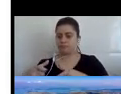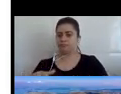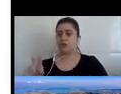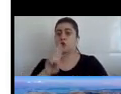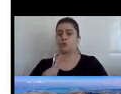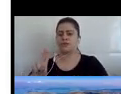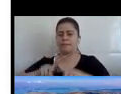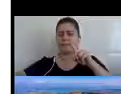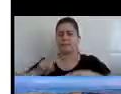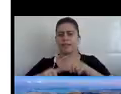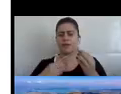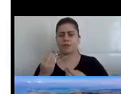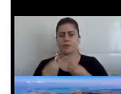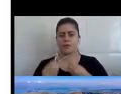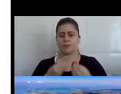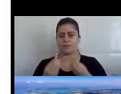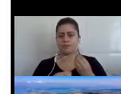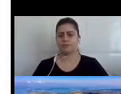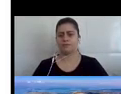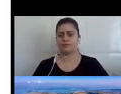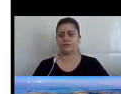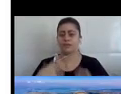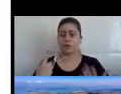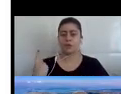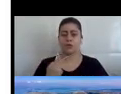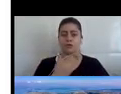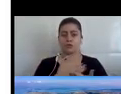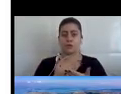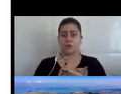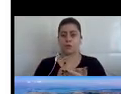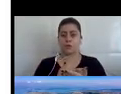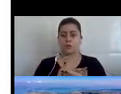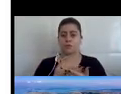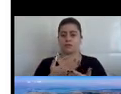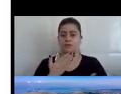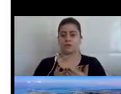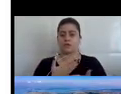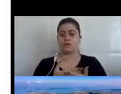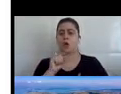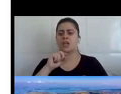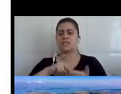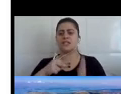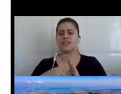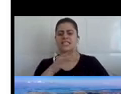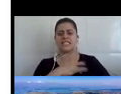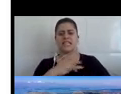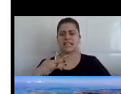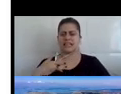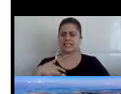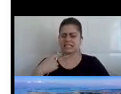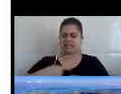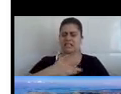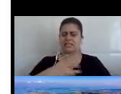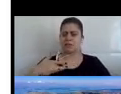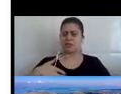recursos. Então, a gente começou a estudar o que seria uma cidade saudável em um momento de pandemia. Então, a gente começou a